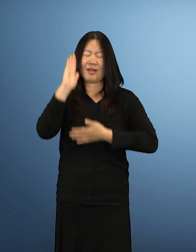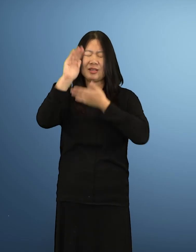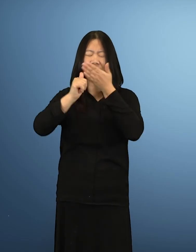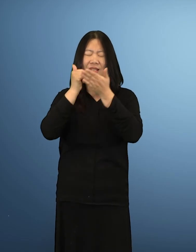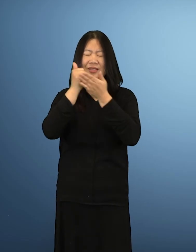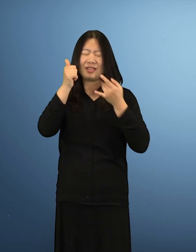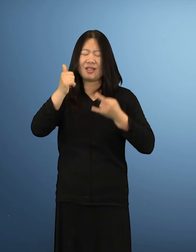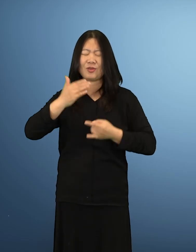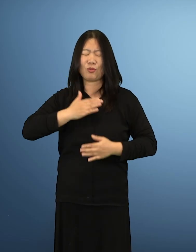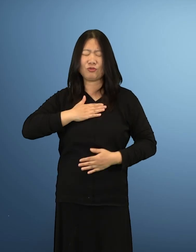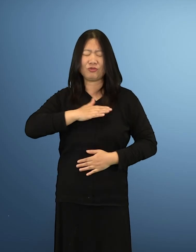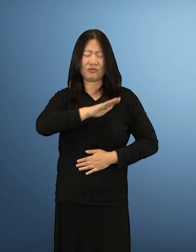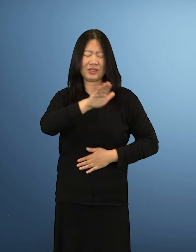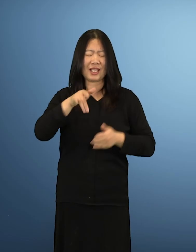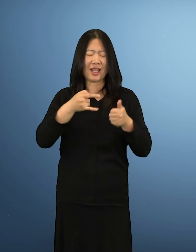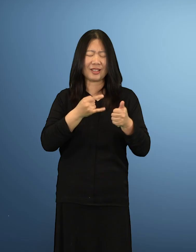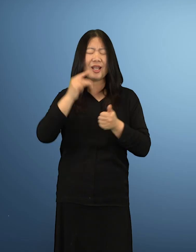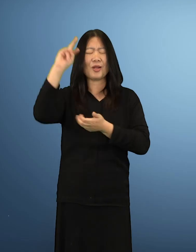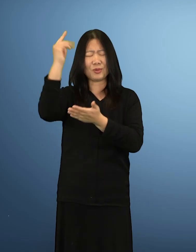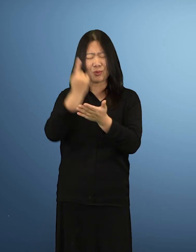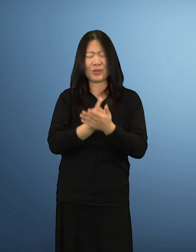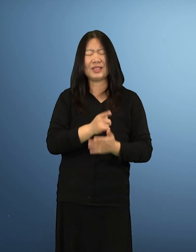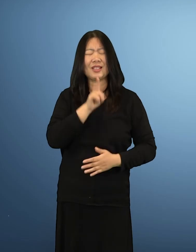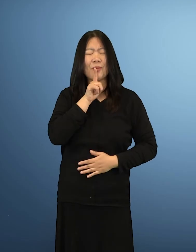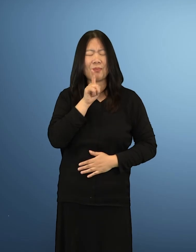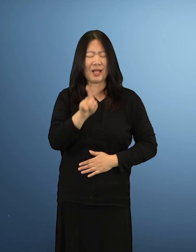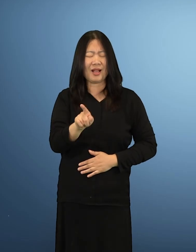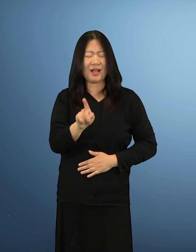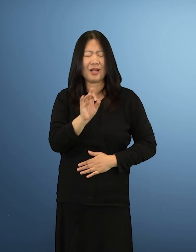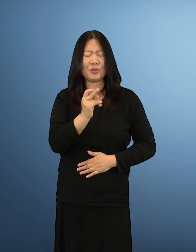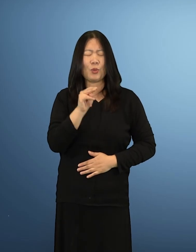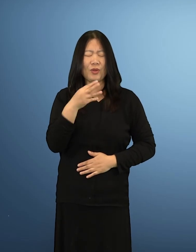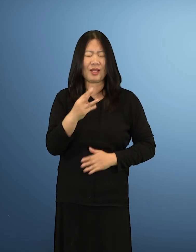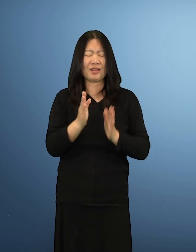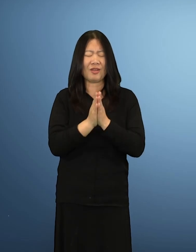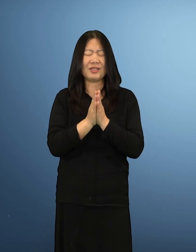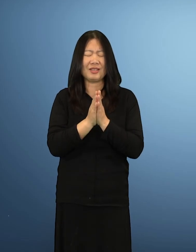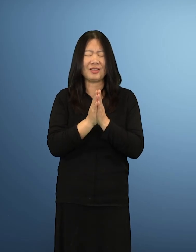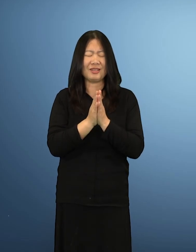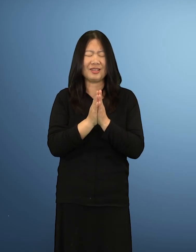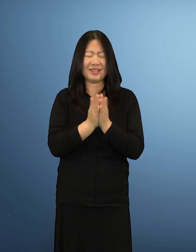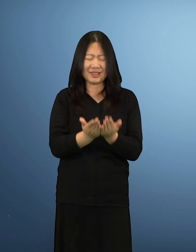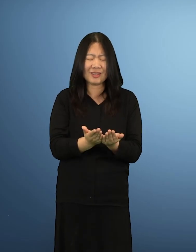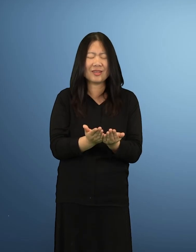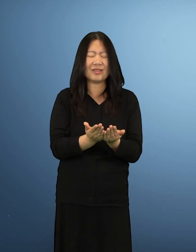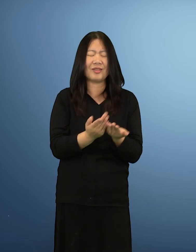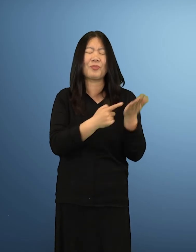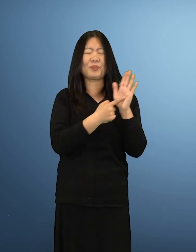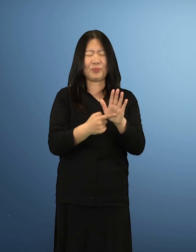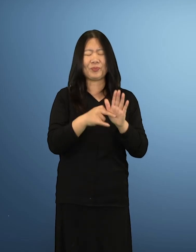하나님이 우리에게 돌아오신다고 요엘 선지자는 답을 주고 있습니다.